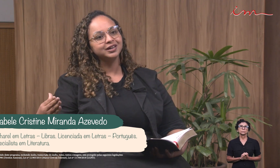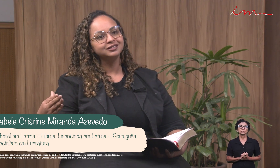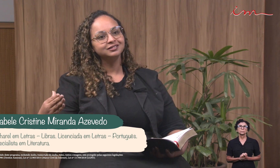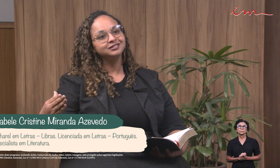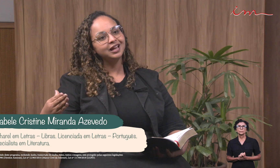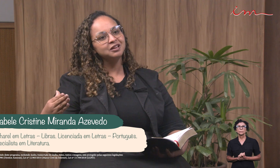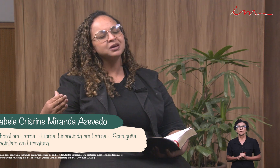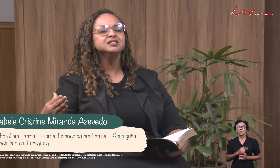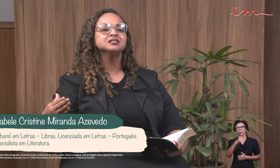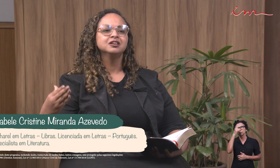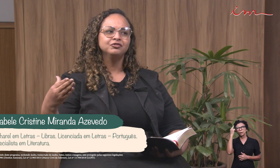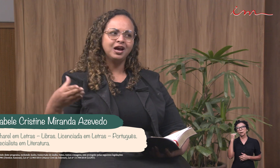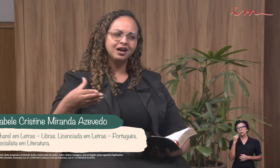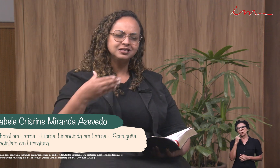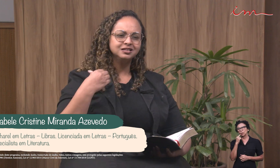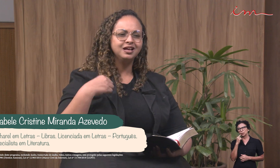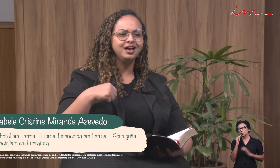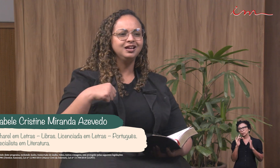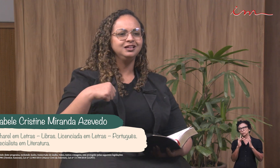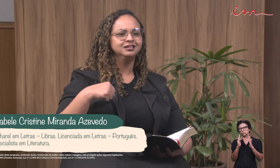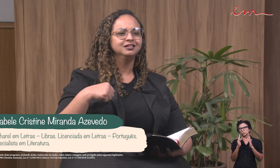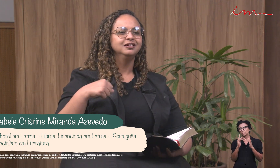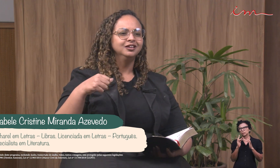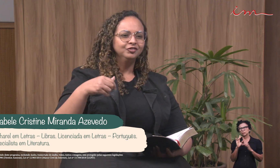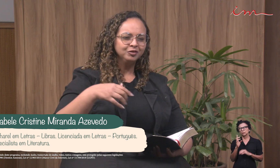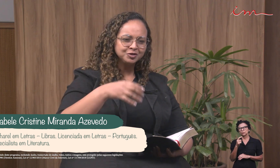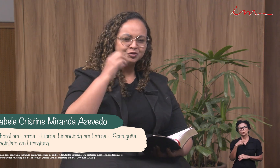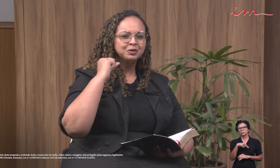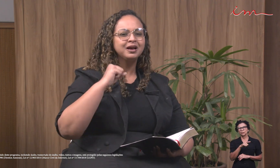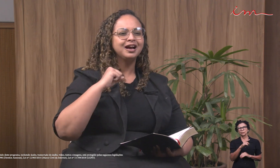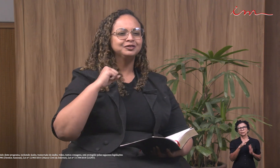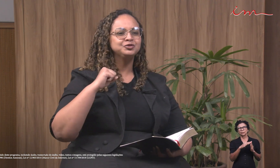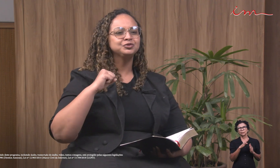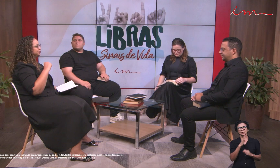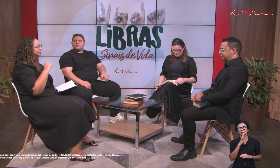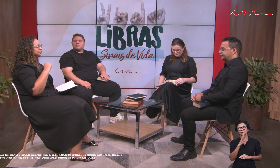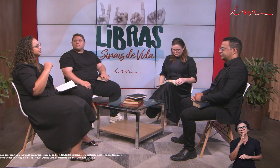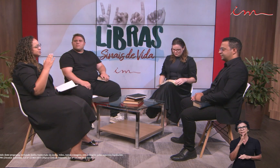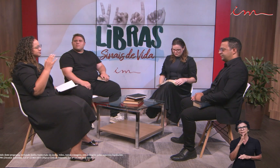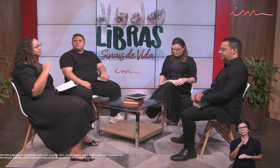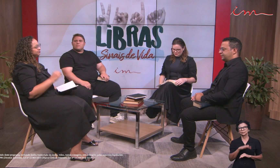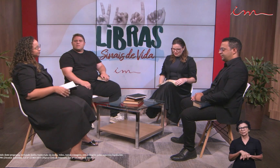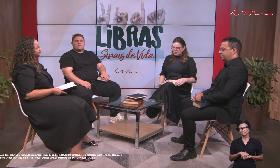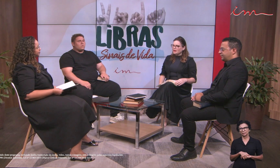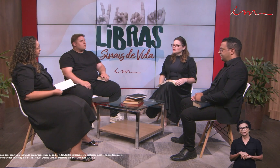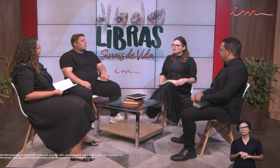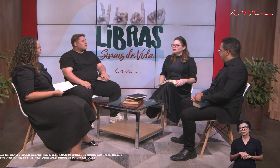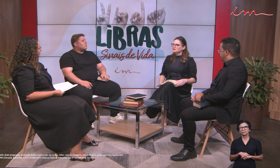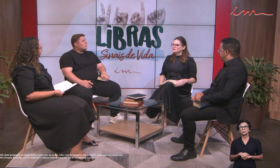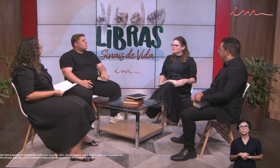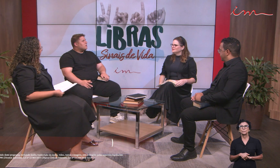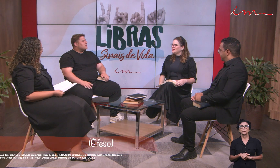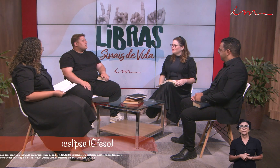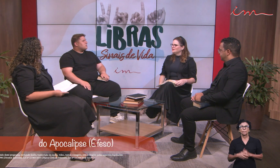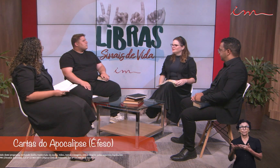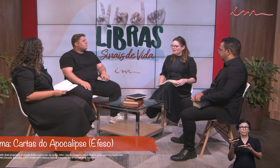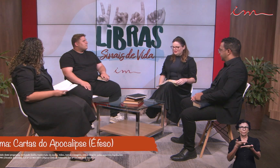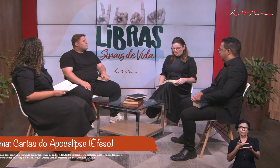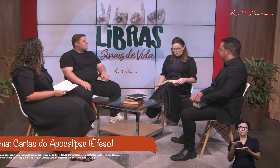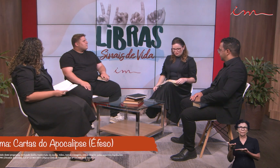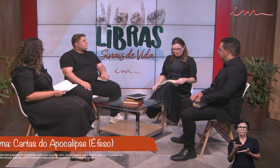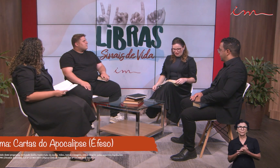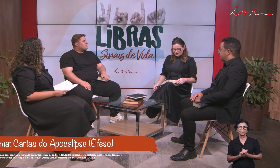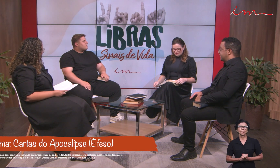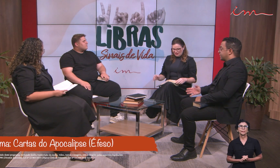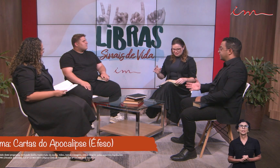meia hora, né? Mas vá à casa dele, Conhecer, vamos ao supermercado Olha, juntos. né, Contato interagir é importante.